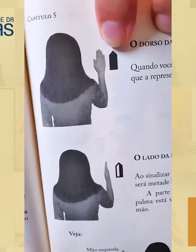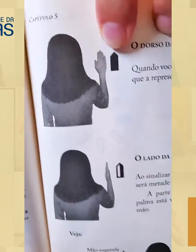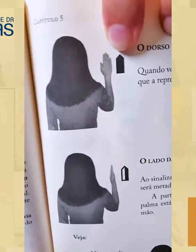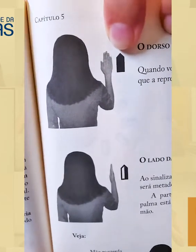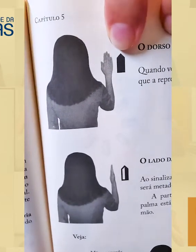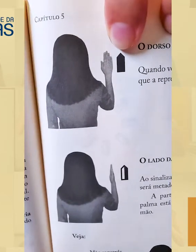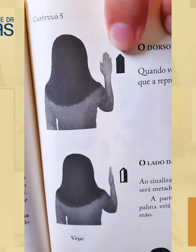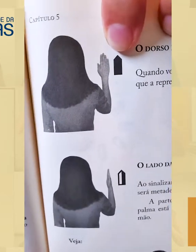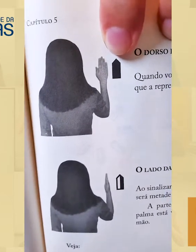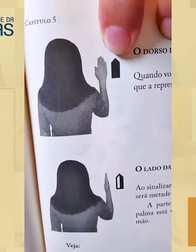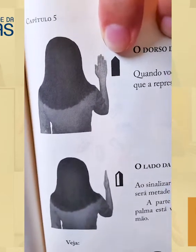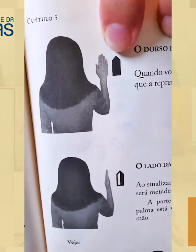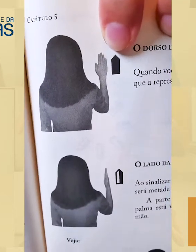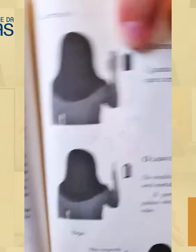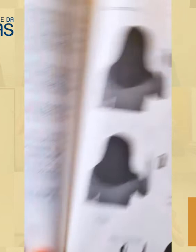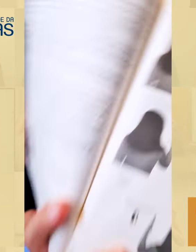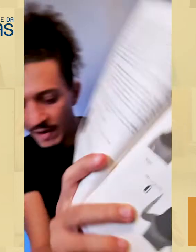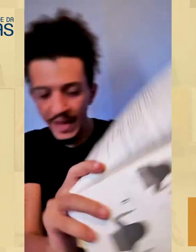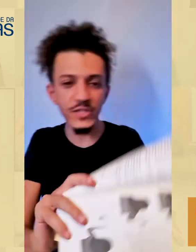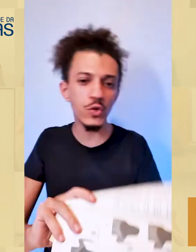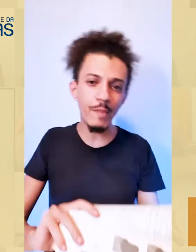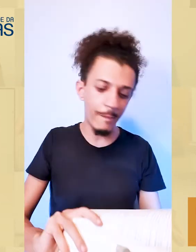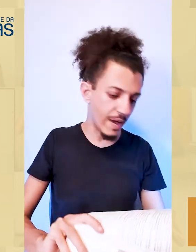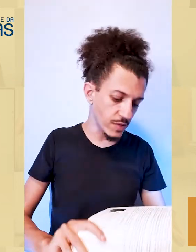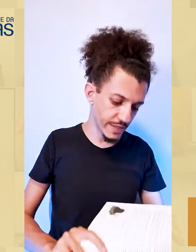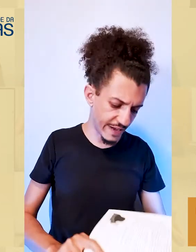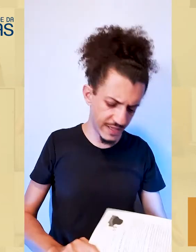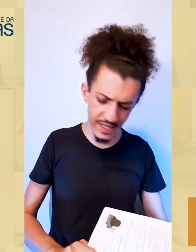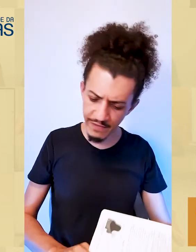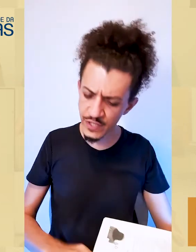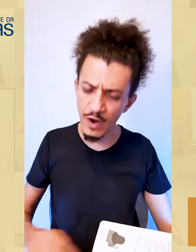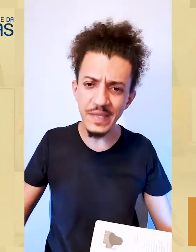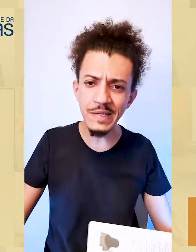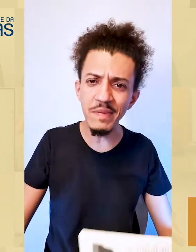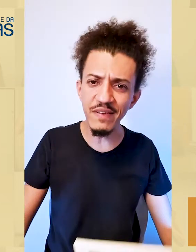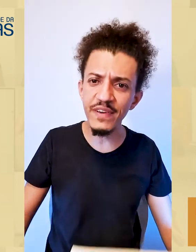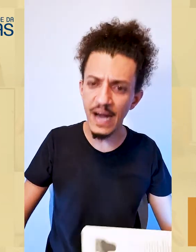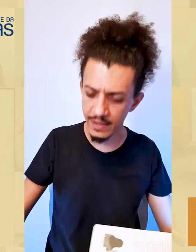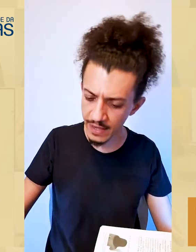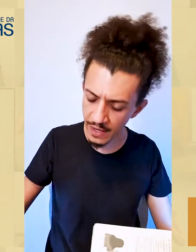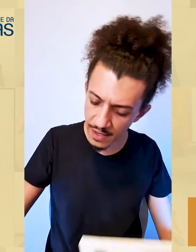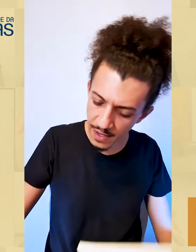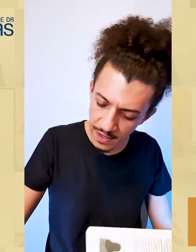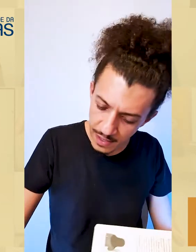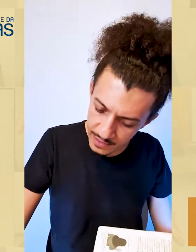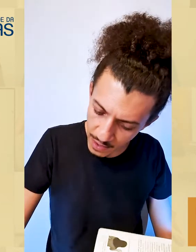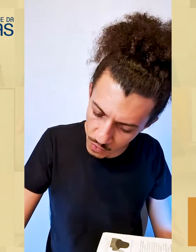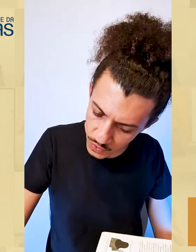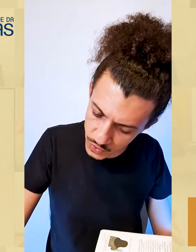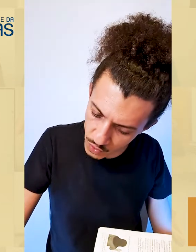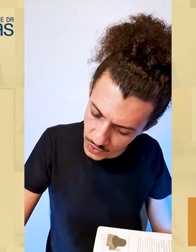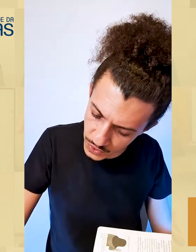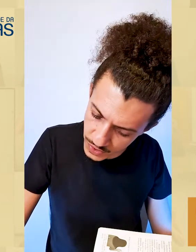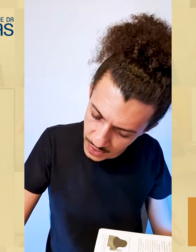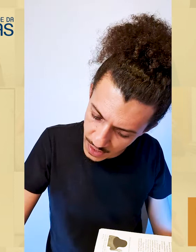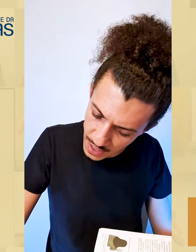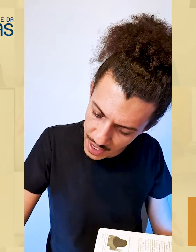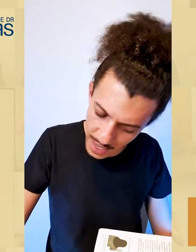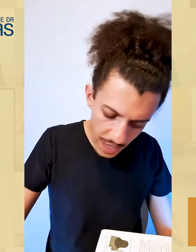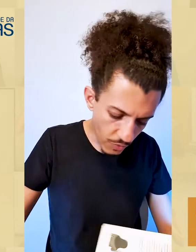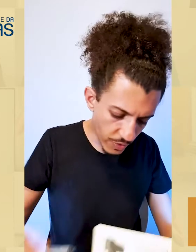vai preencher tudo assim, preto. Obviamente, no papel você vai escrever de forma simplificada, né? Tem alguns